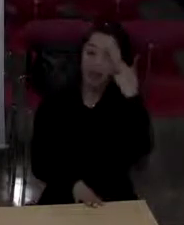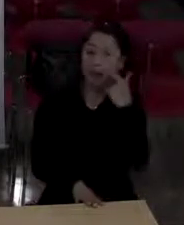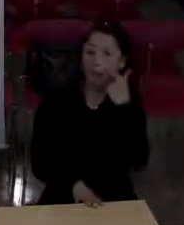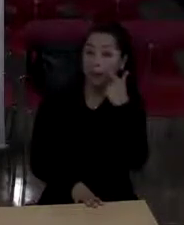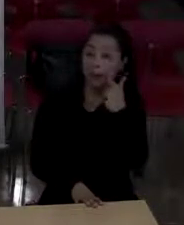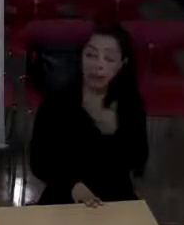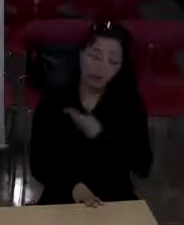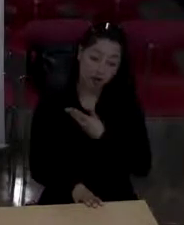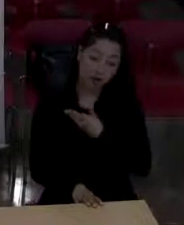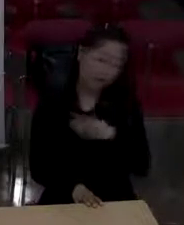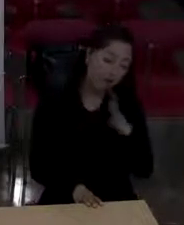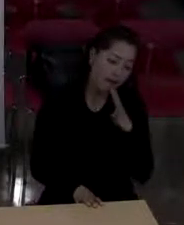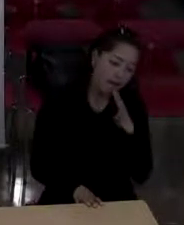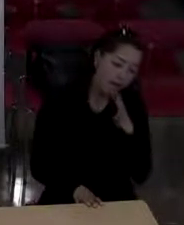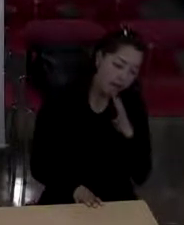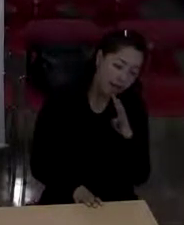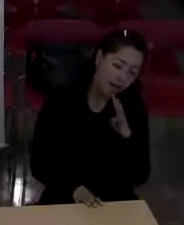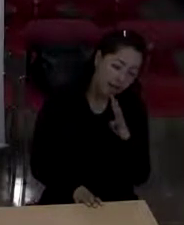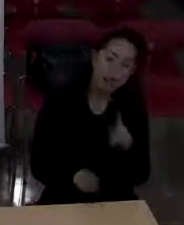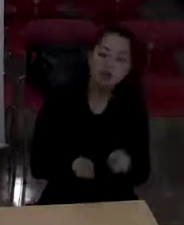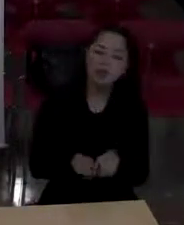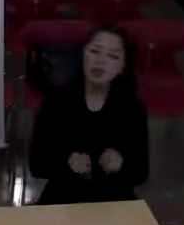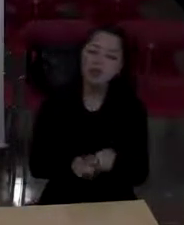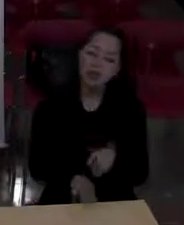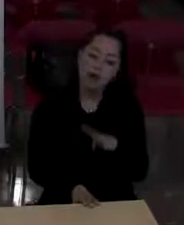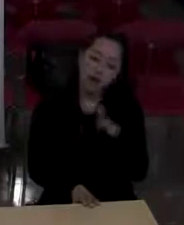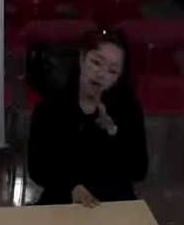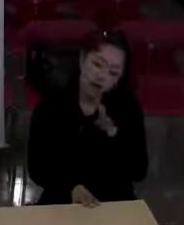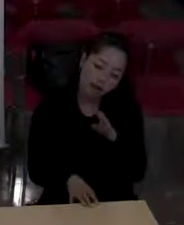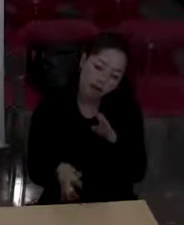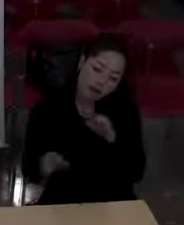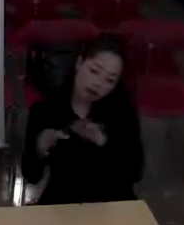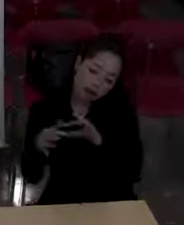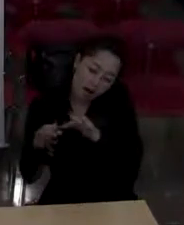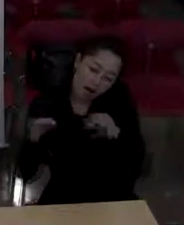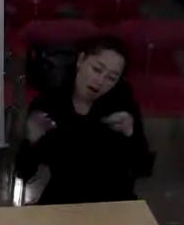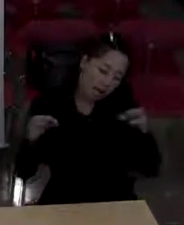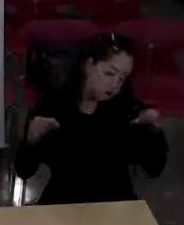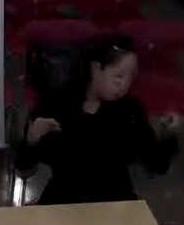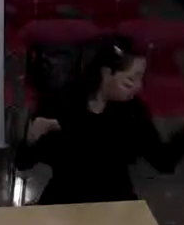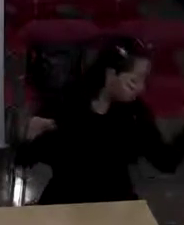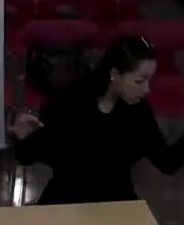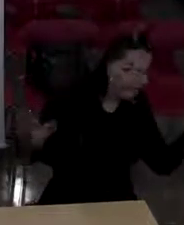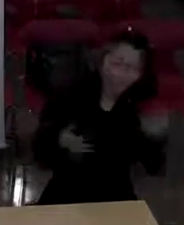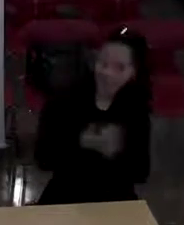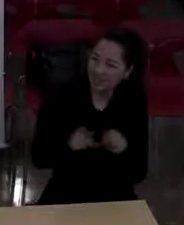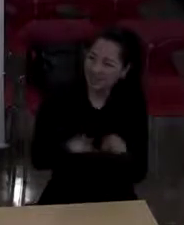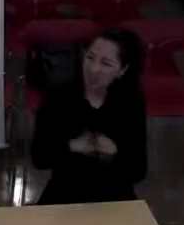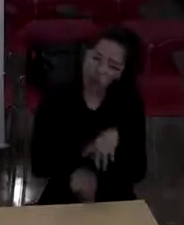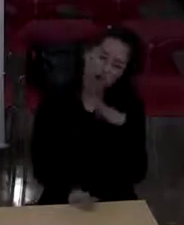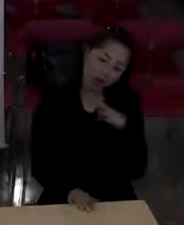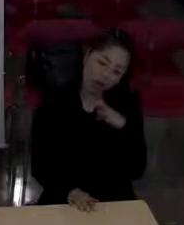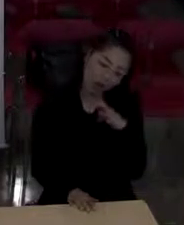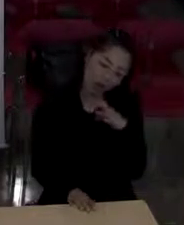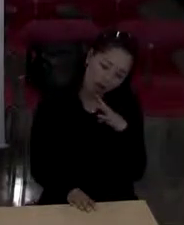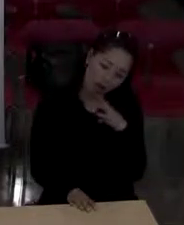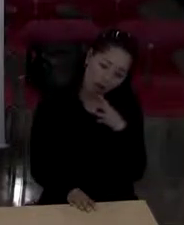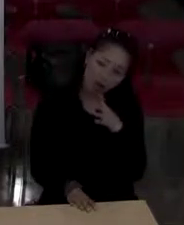padres nunca les hablan a los bebés a través de palabras sueltas ni preposiciones, sino que les hablan en un